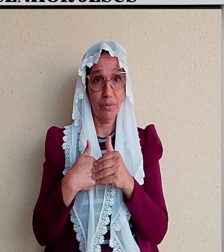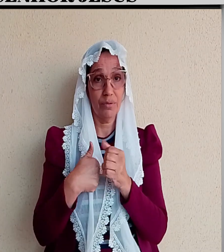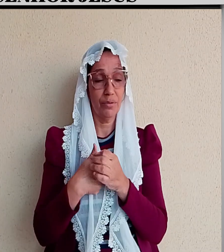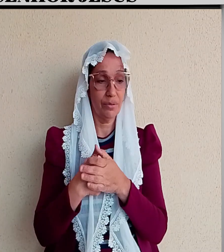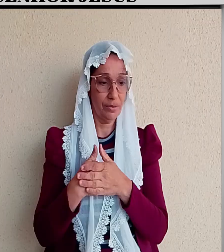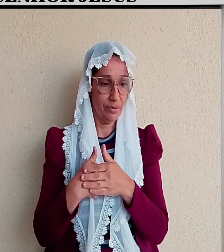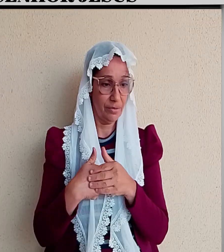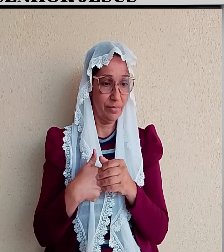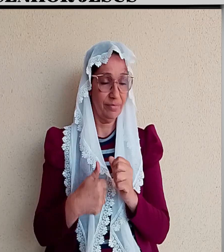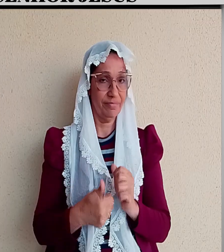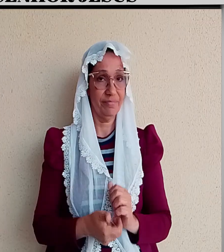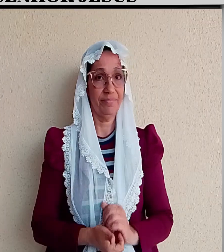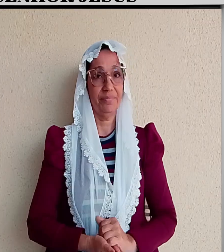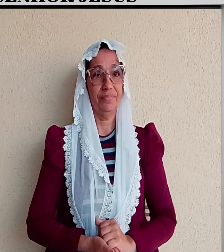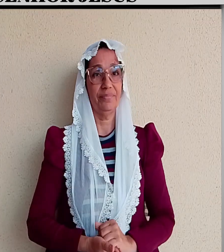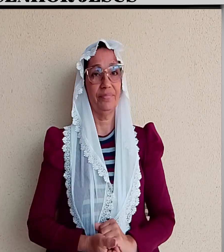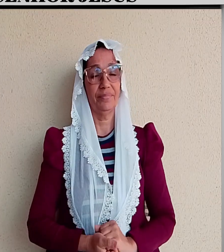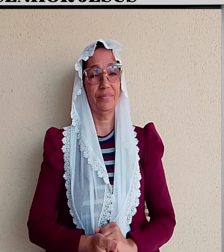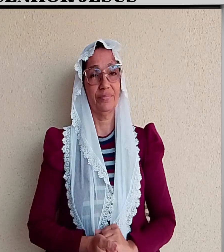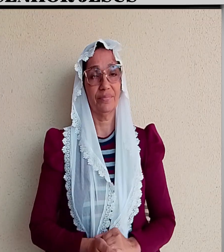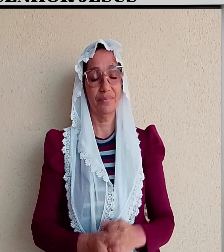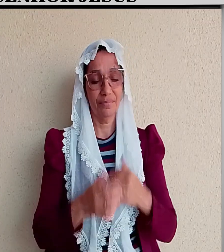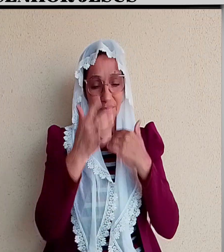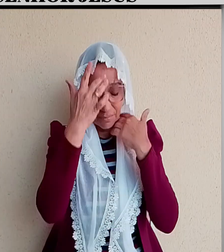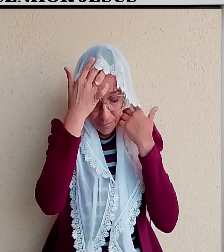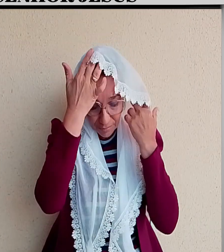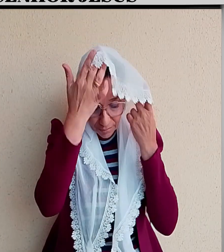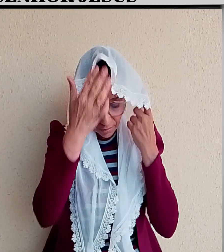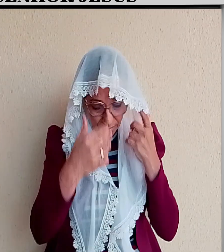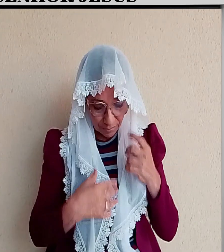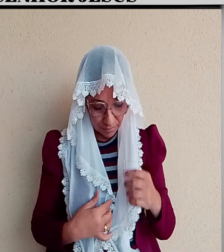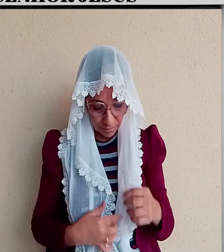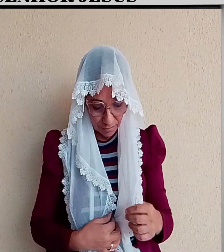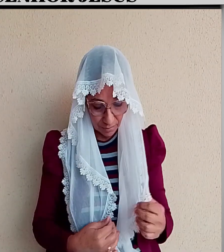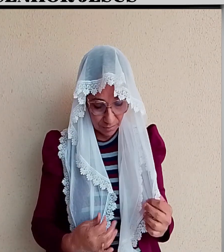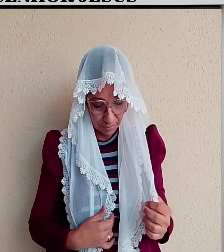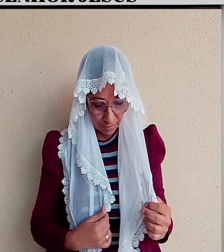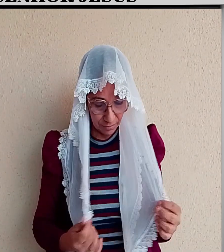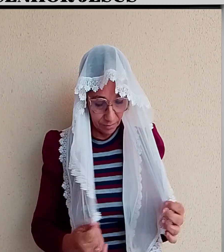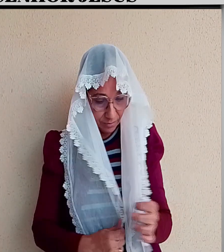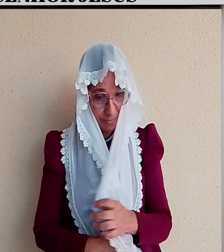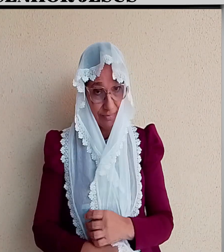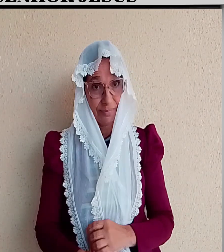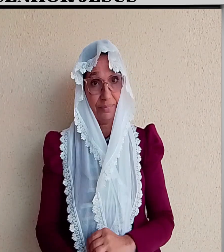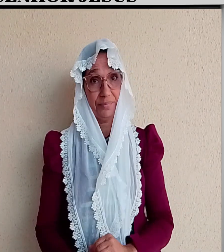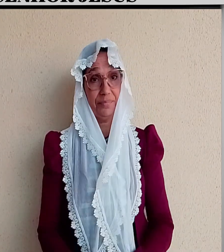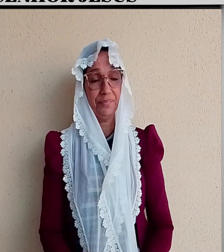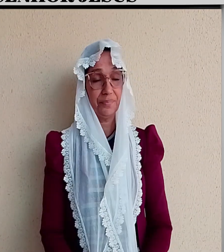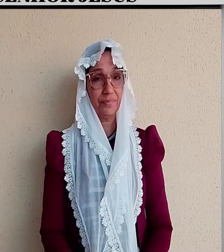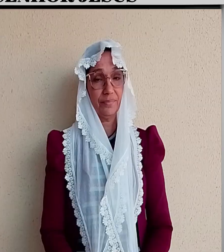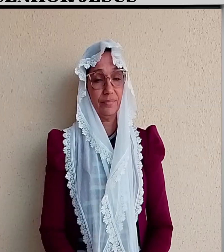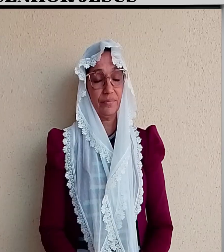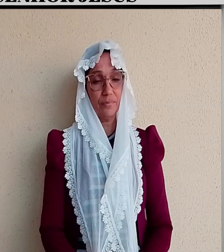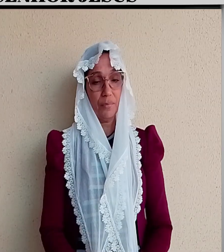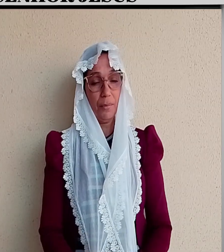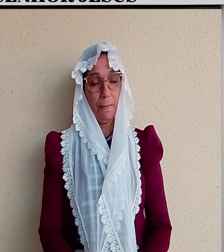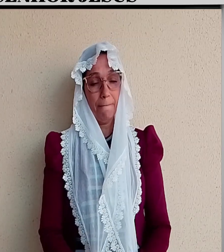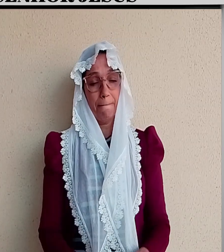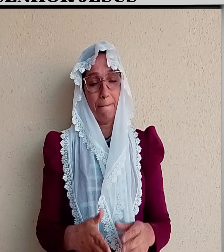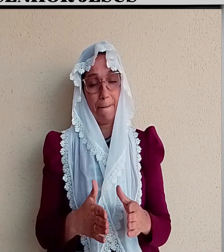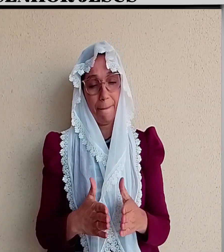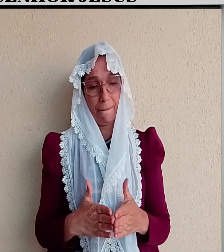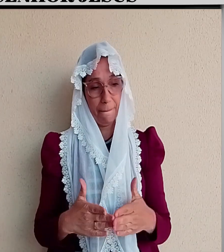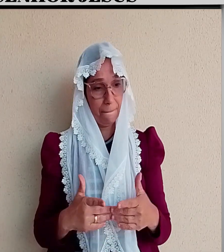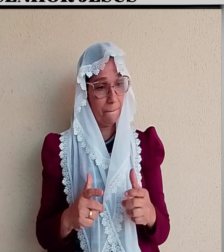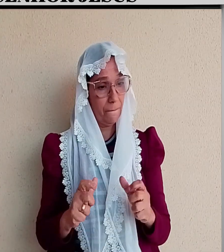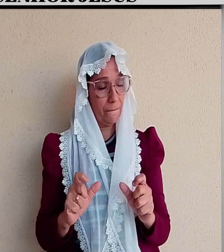não sabe. Aleluia, Jesus. Vai entender o que você não entendia antes. Aleluia. E eu vou te dizer, é por isso. Aleluia. Eu não